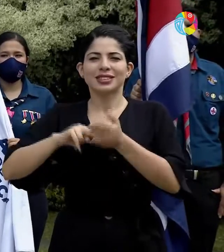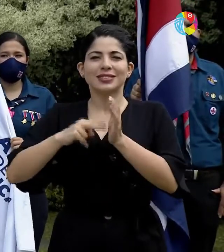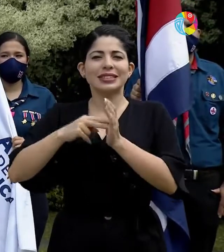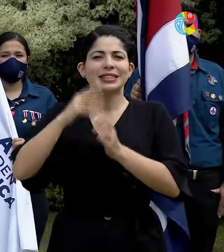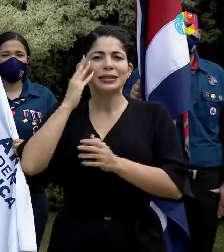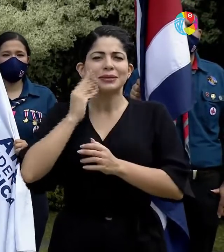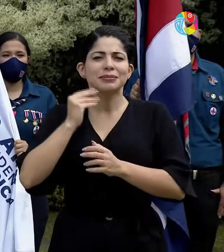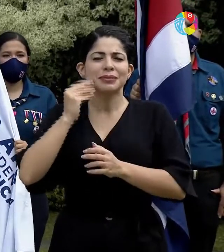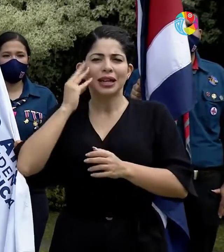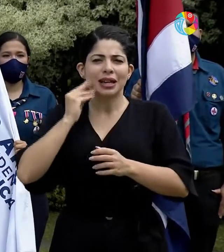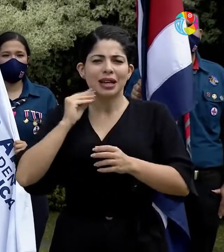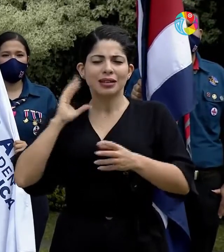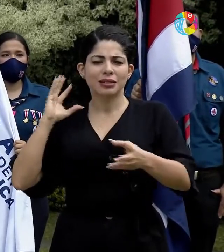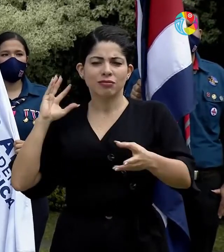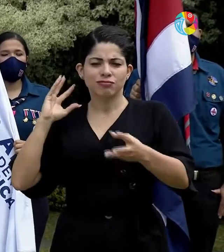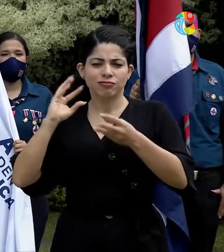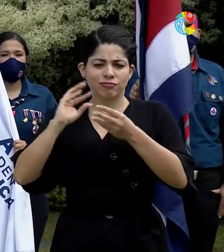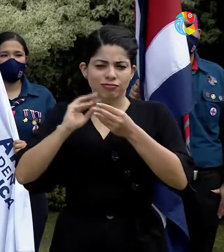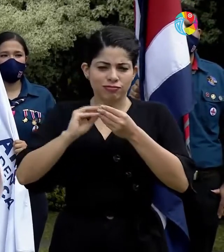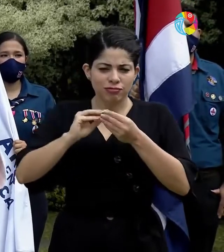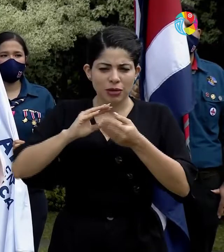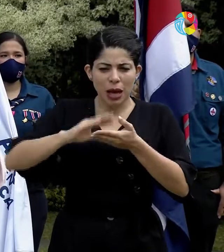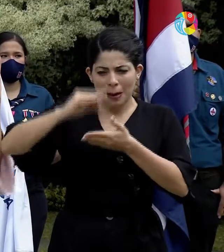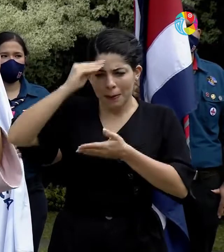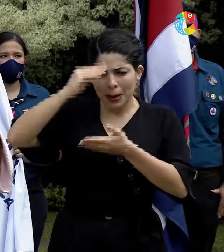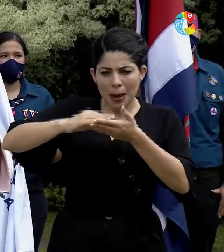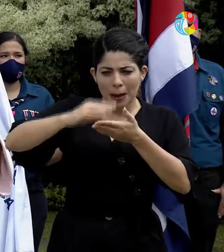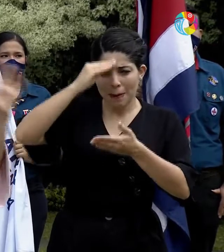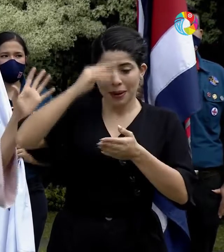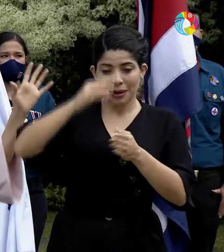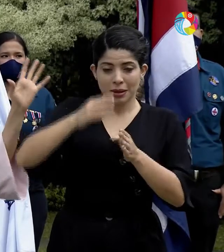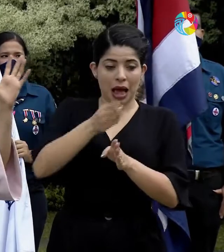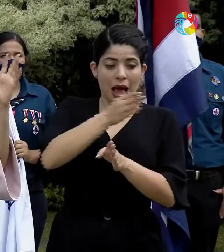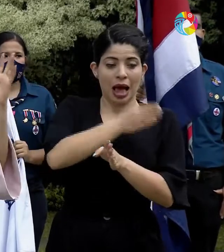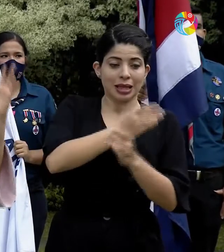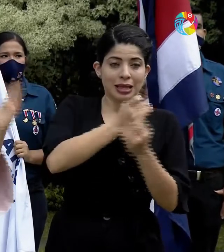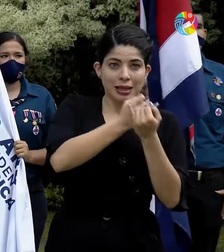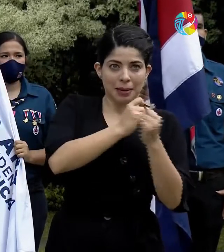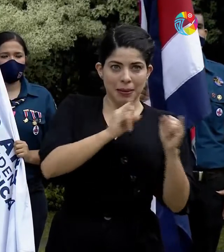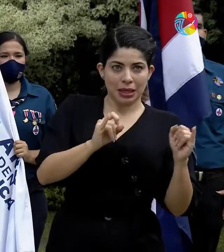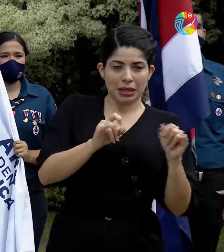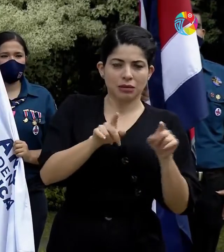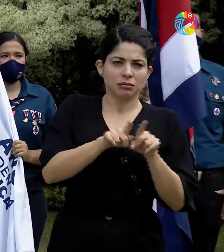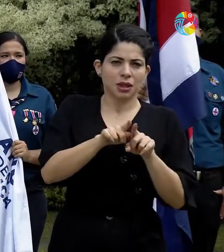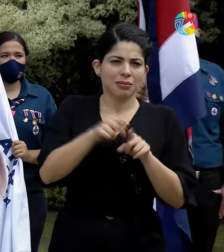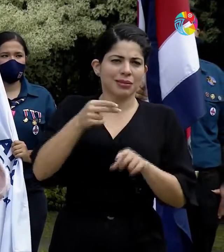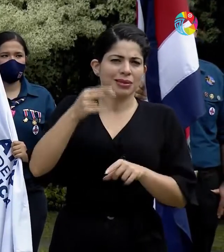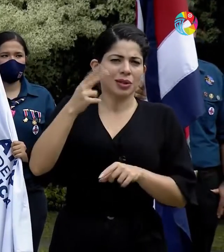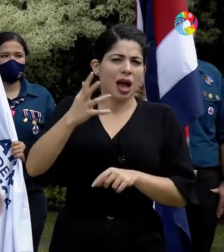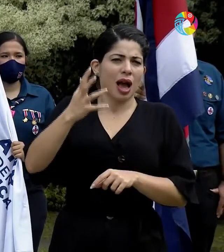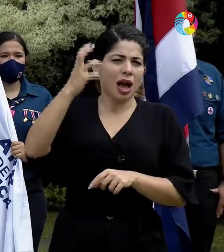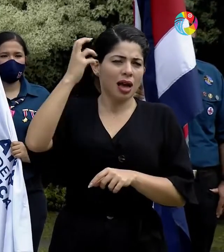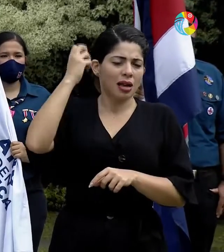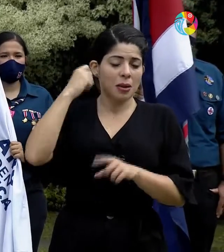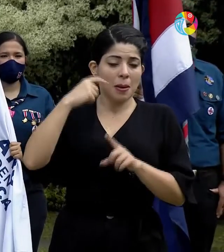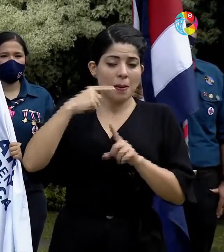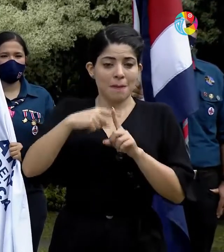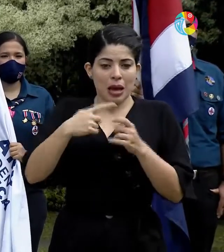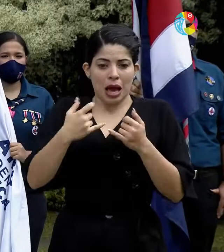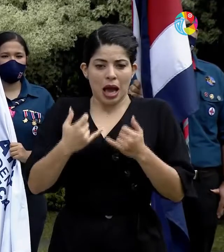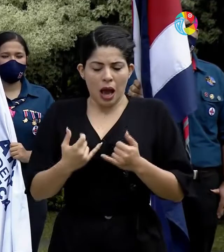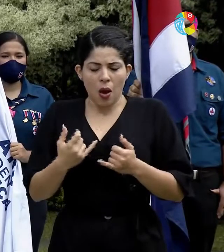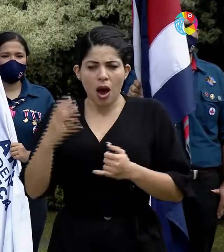procesos en los que aprendimos desde los previos a la independencia, incluso en nuestra historia antigua y de los que hoy sabemos cada vez